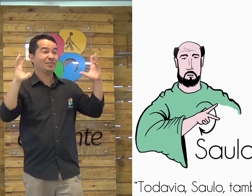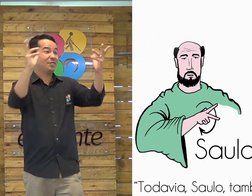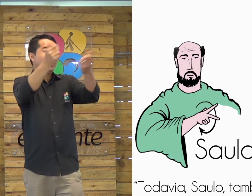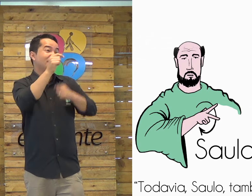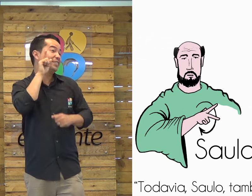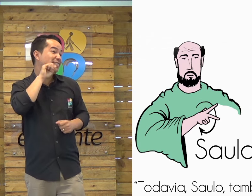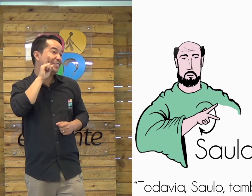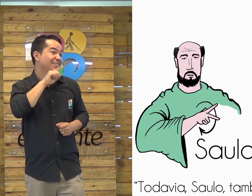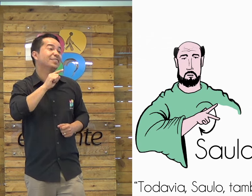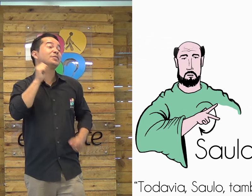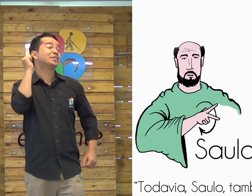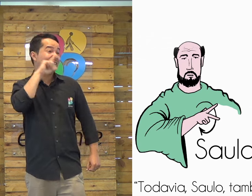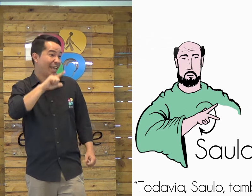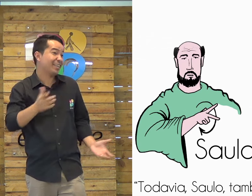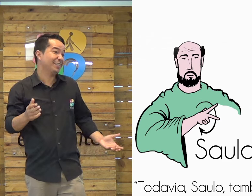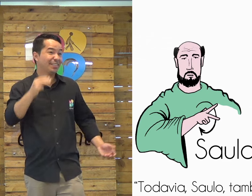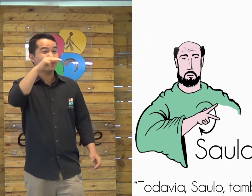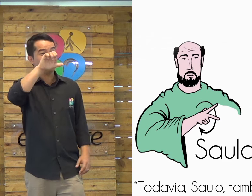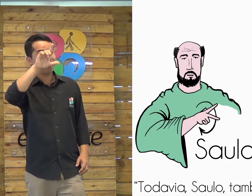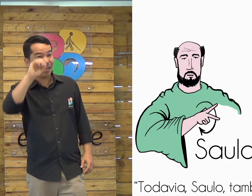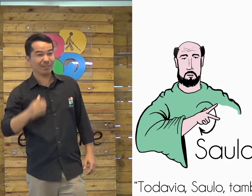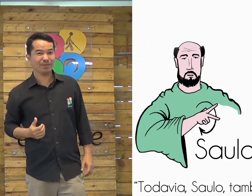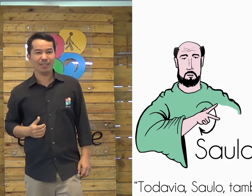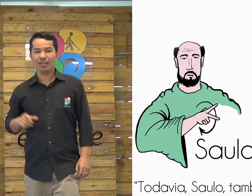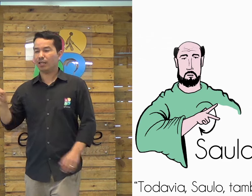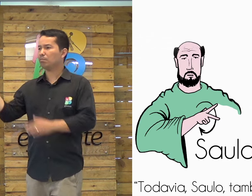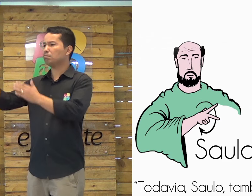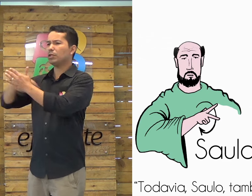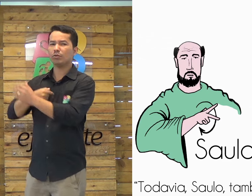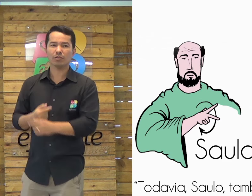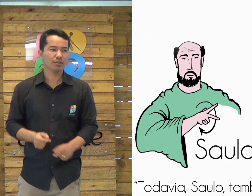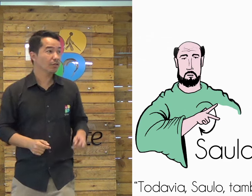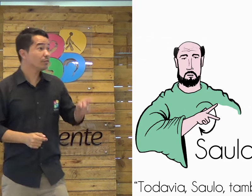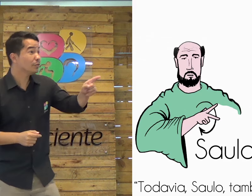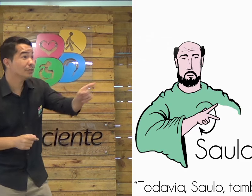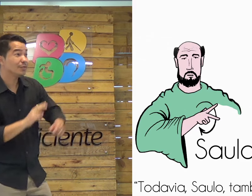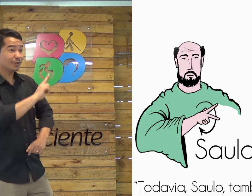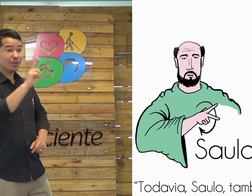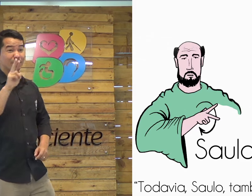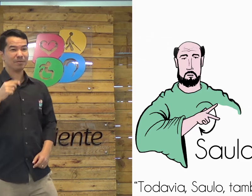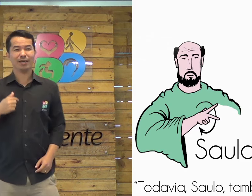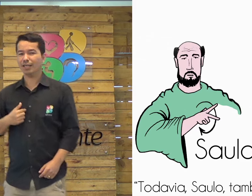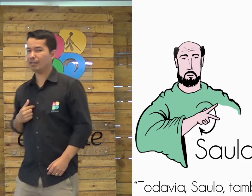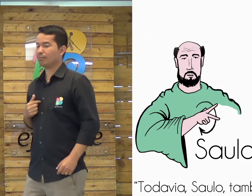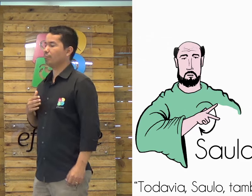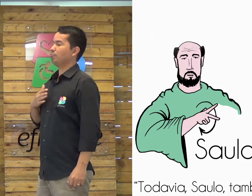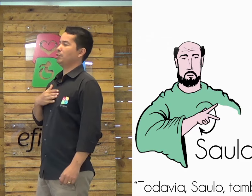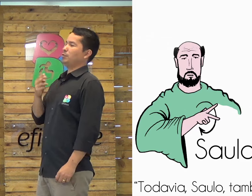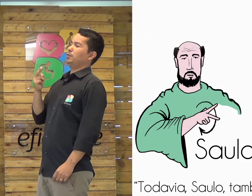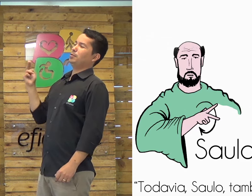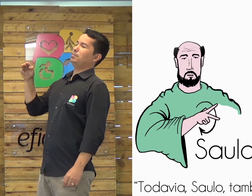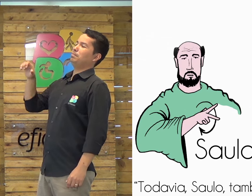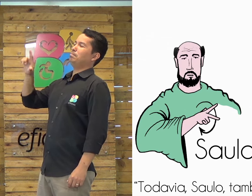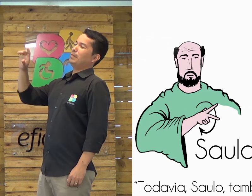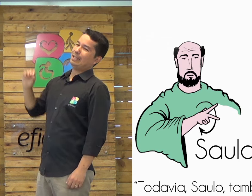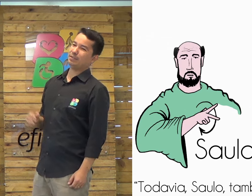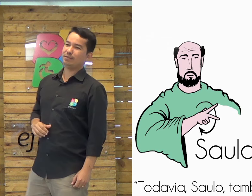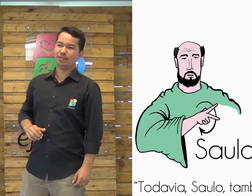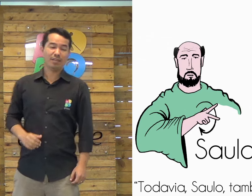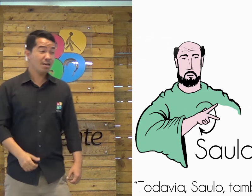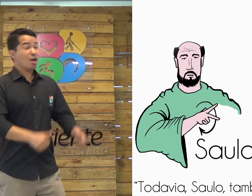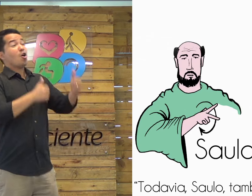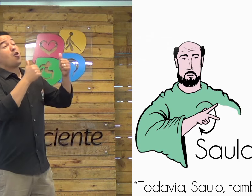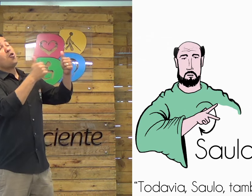Mais fácil, né? Os americanos falarem Melo. Ah, como é o seu nome? Ah, meu nome é